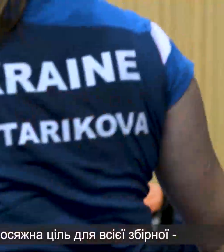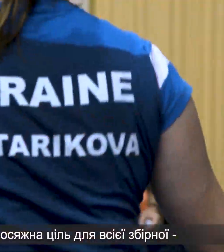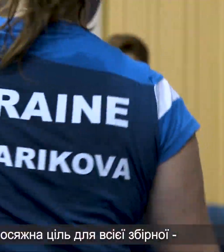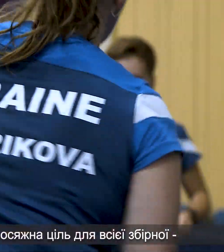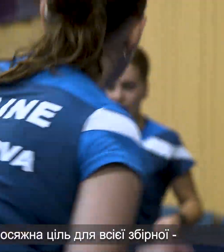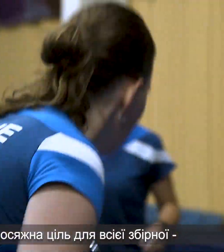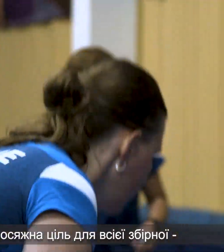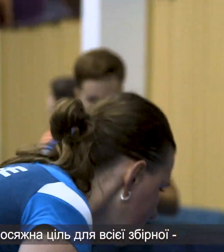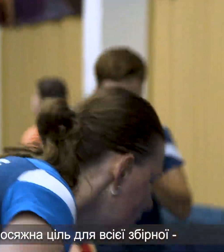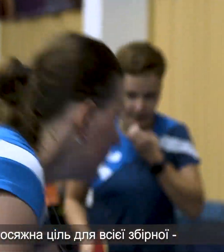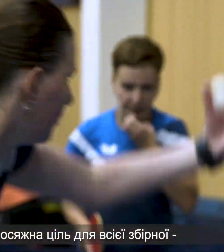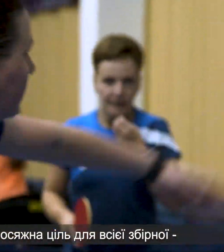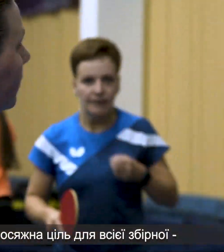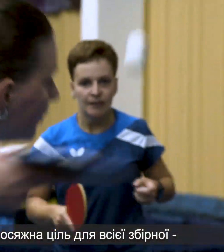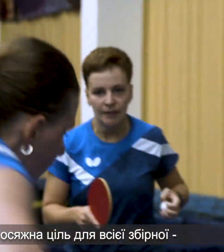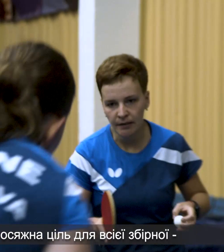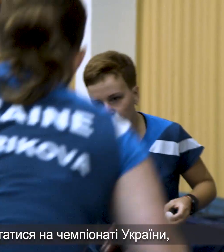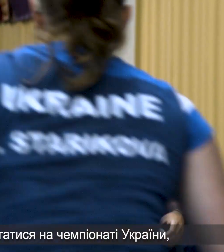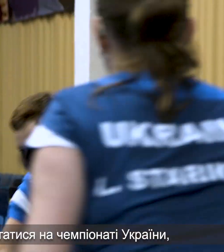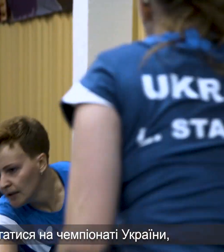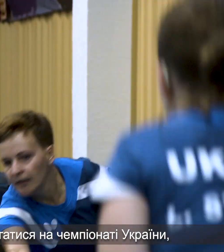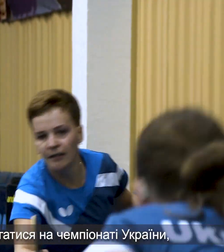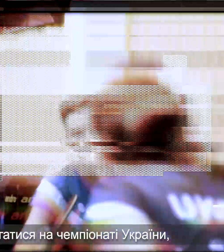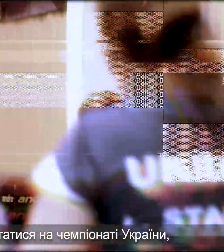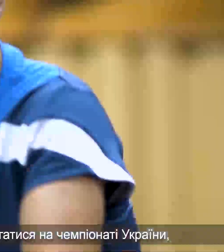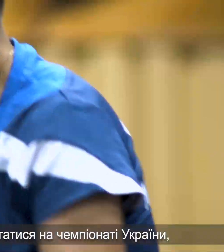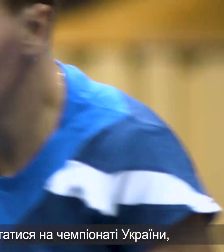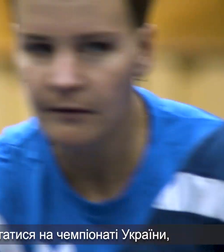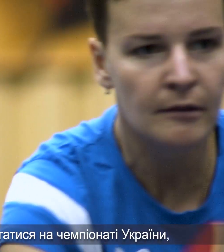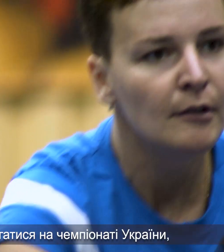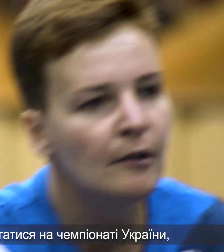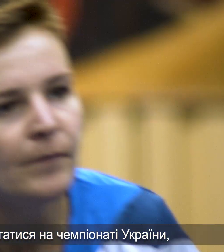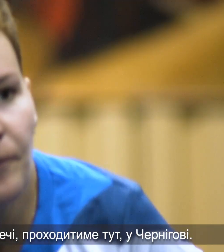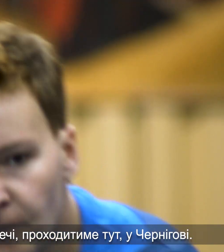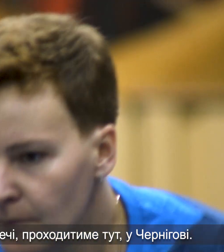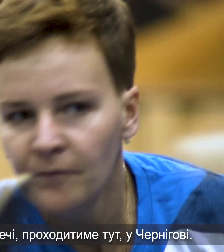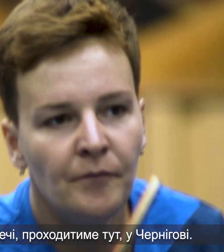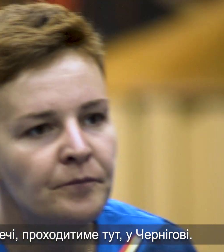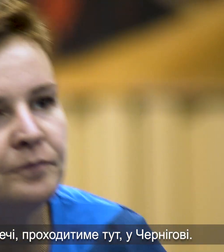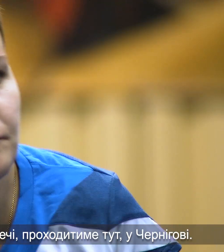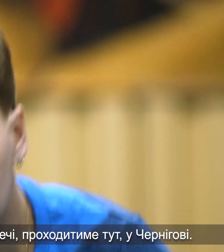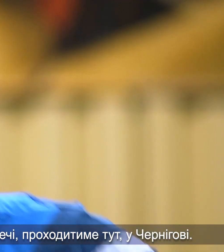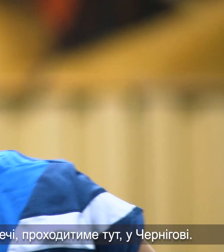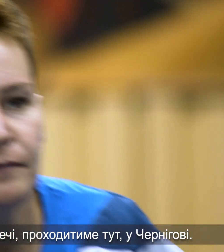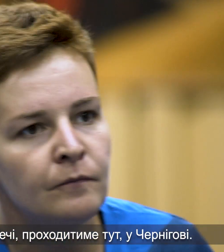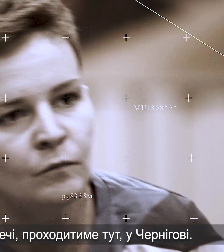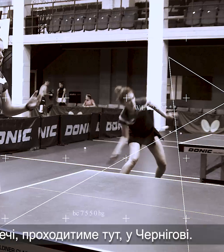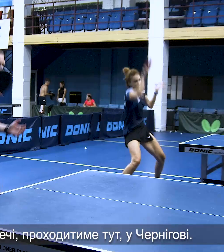Перша осяжна ціль для всієї збірної – позмагатися на чемпіонаті України, який, до речі, проходитиме тут, у Чернігові. А ось